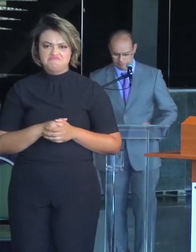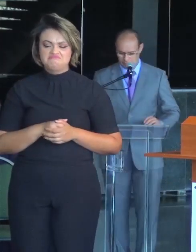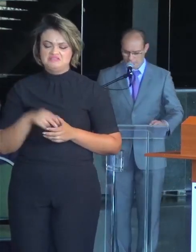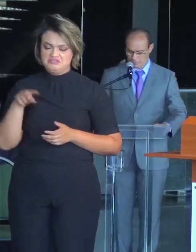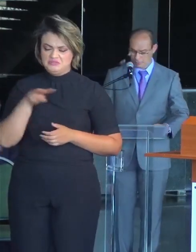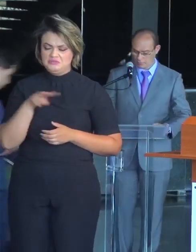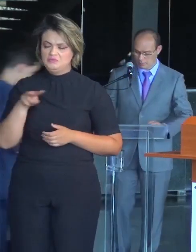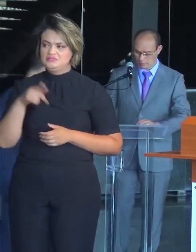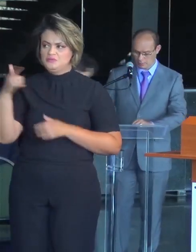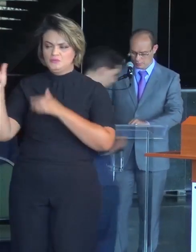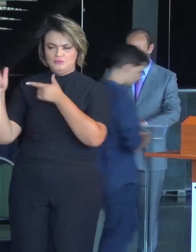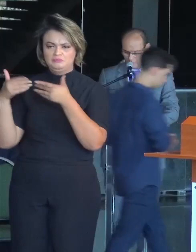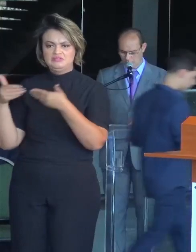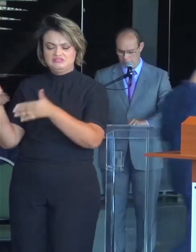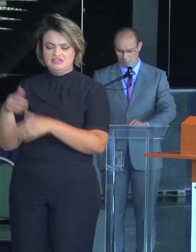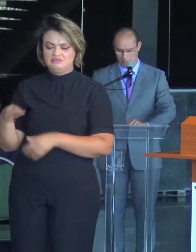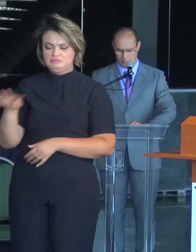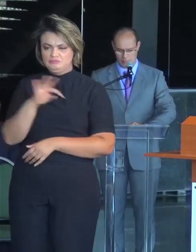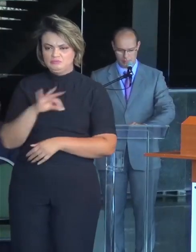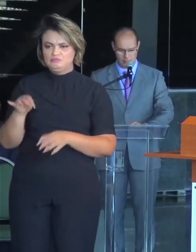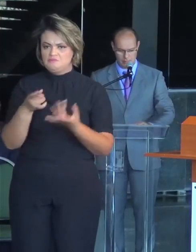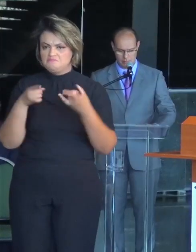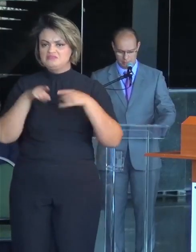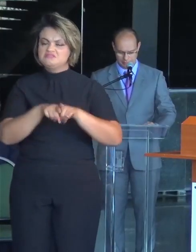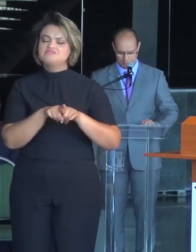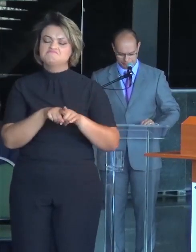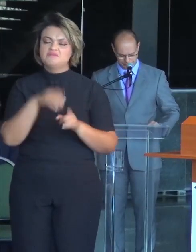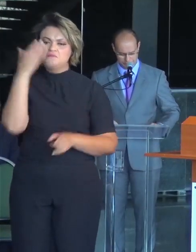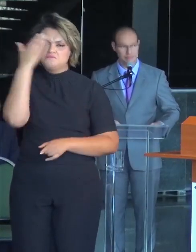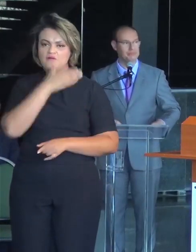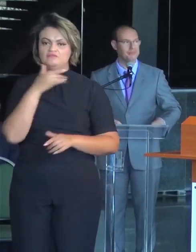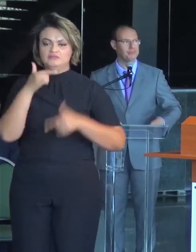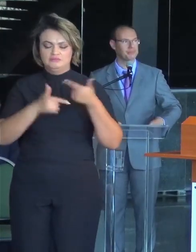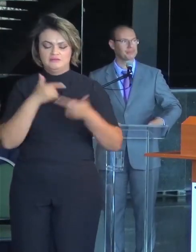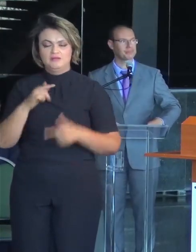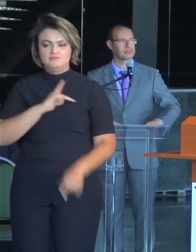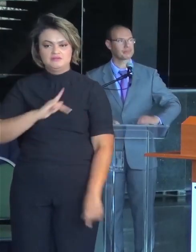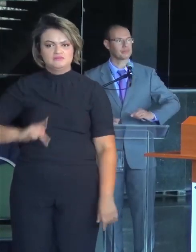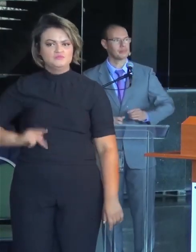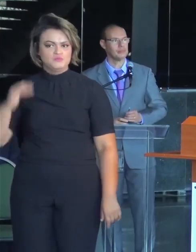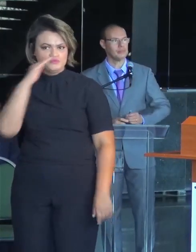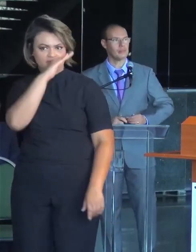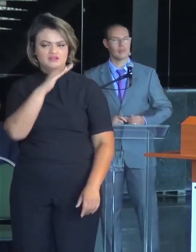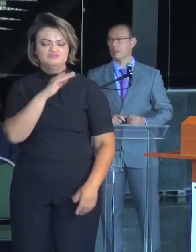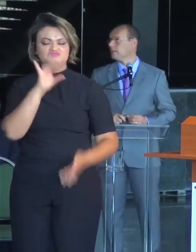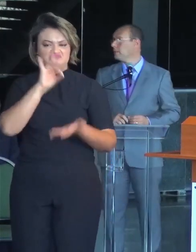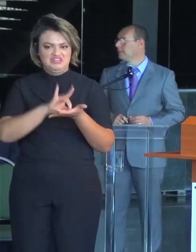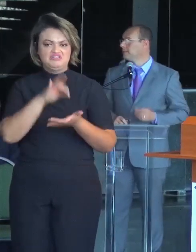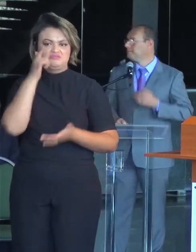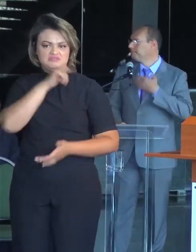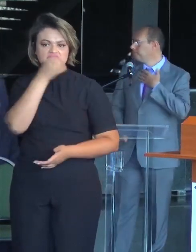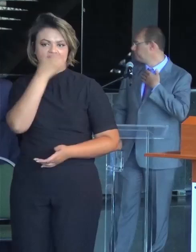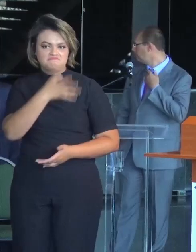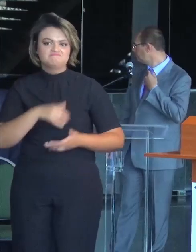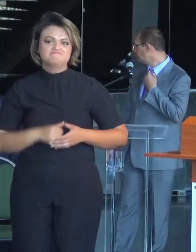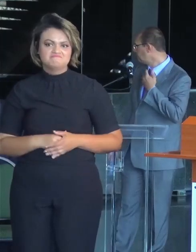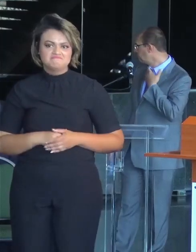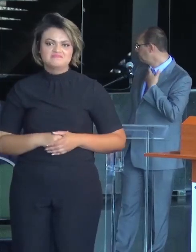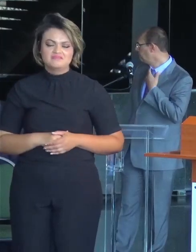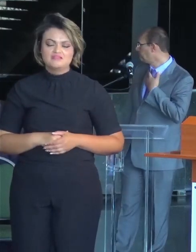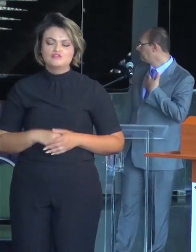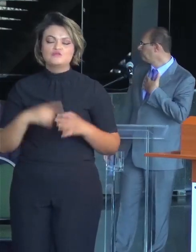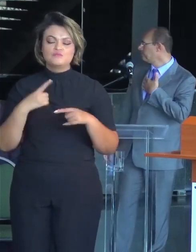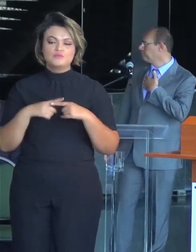ministérios, isso mostra que o trabalho do nosso presidente Bolsonaro, ele realmente está dando certo. Pois hoje